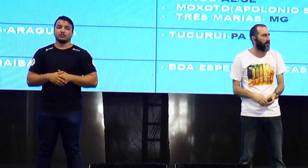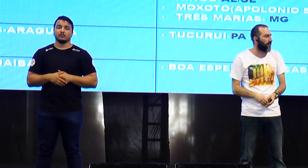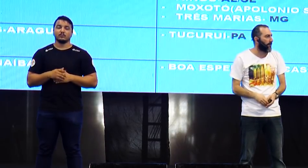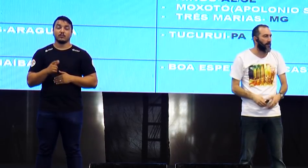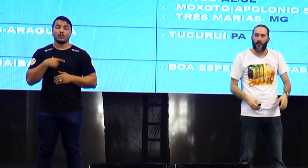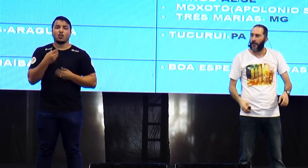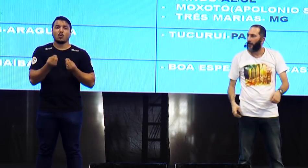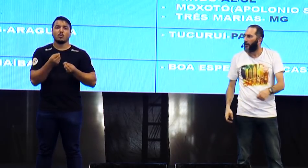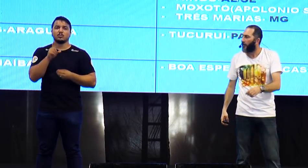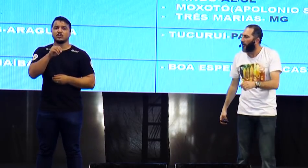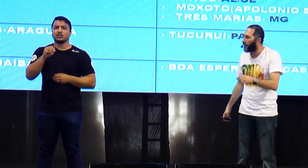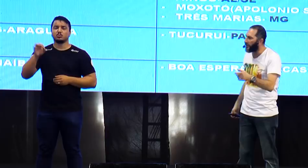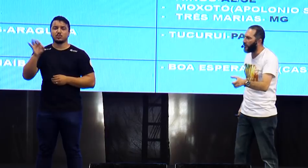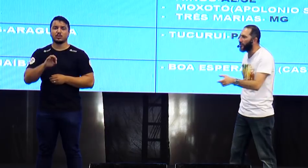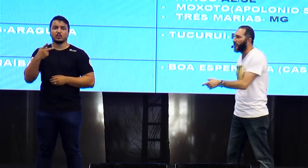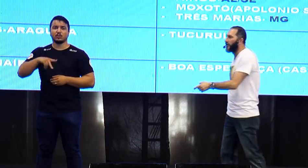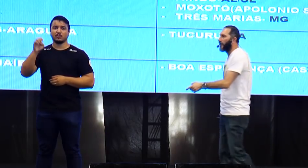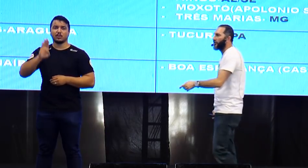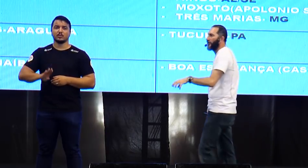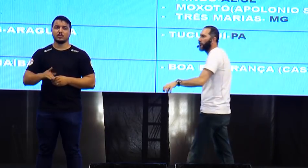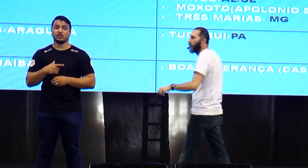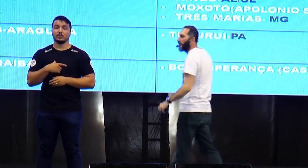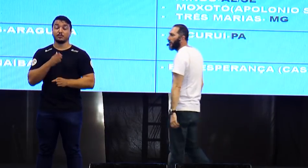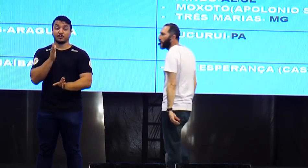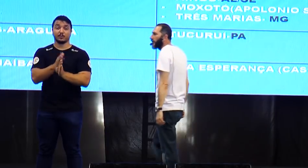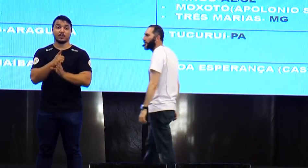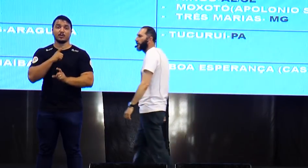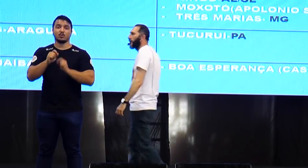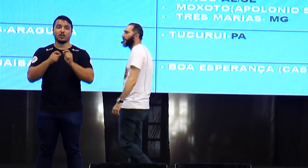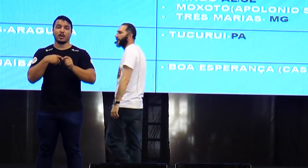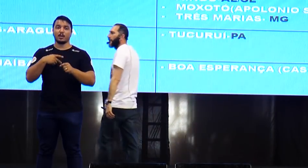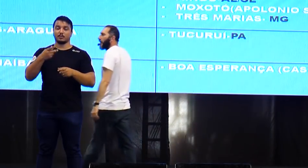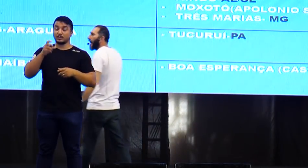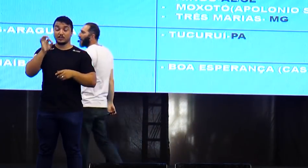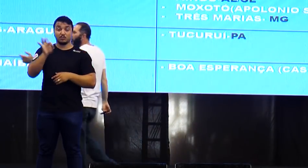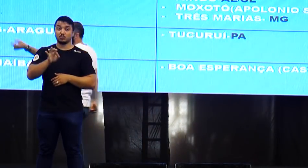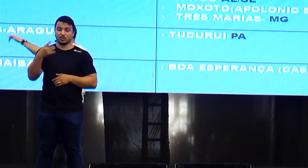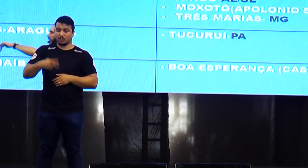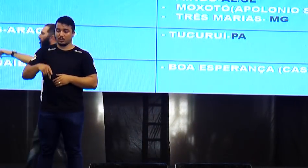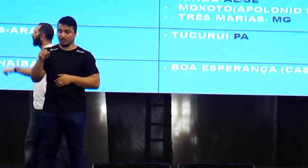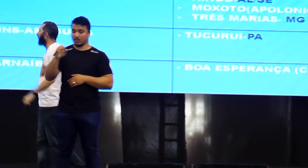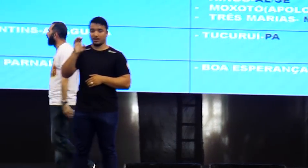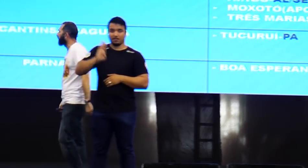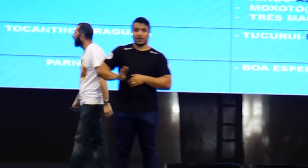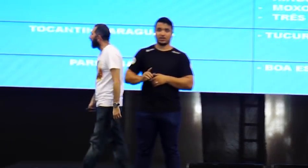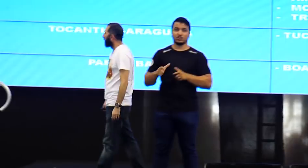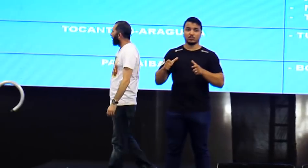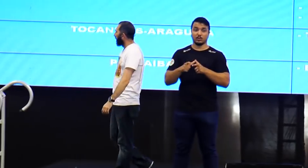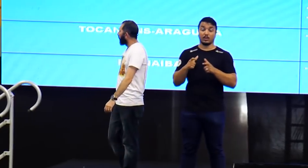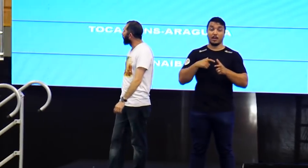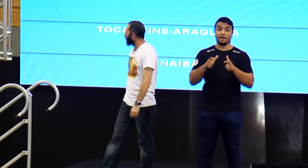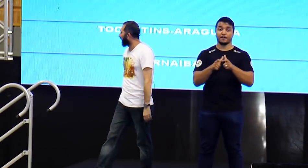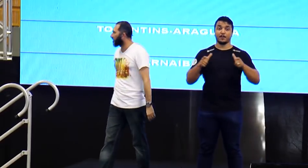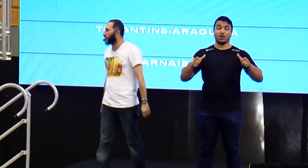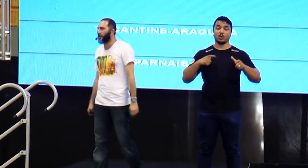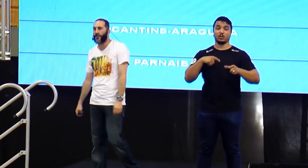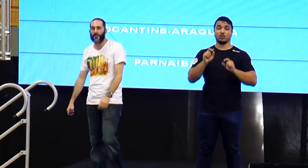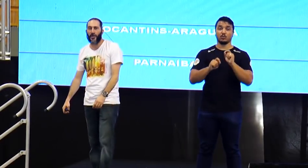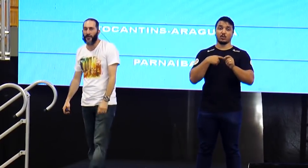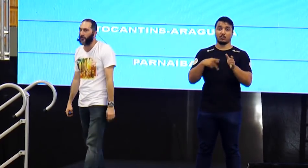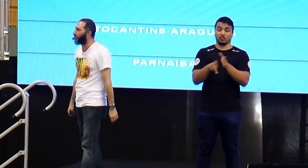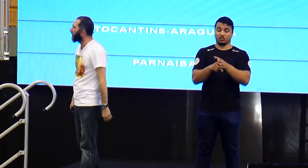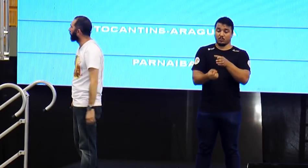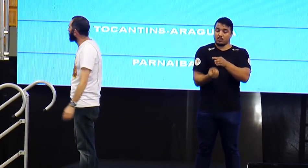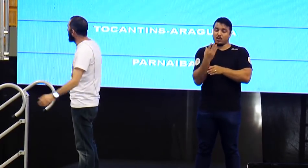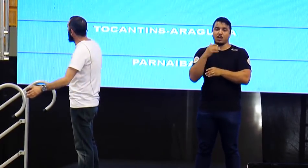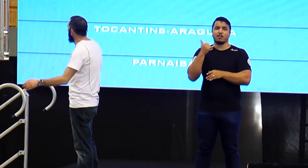100% brasileira? É que essa usina está totalmente em território nacional, gente. A maior usina que nós temos, cuja geração de energia